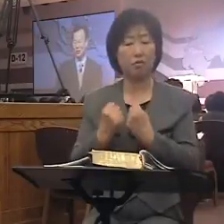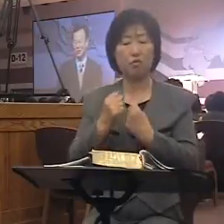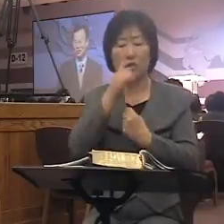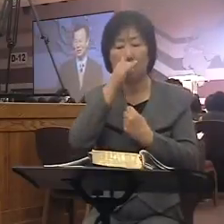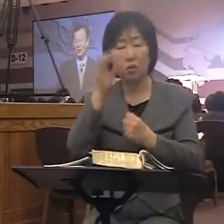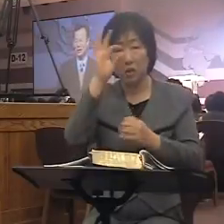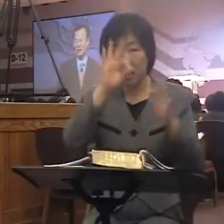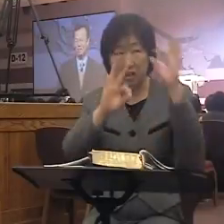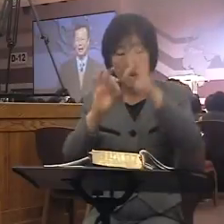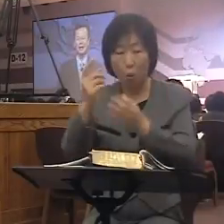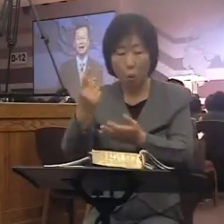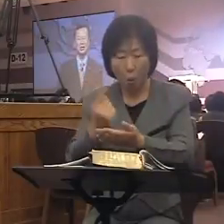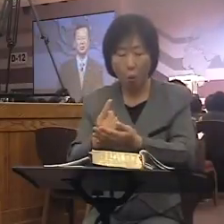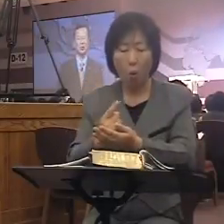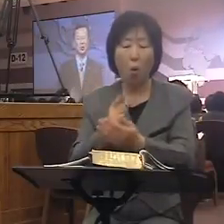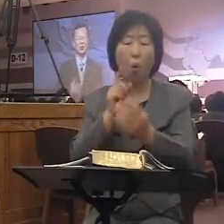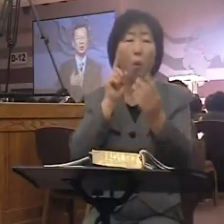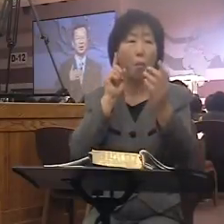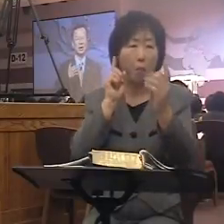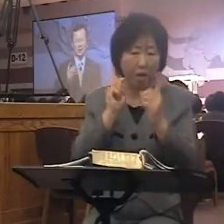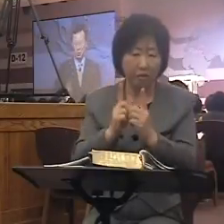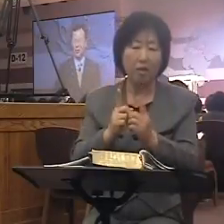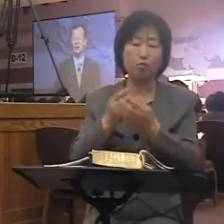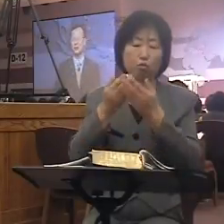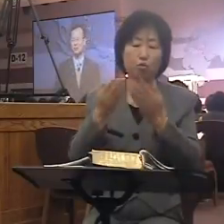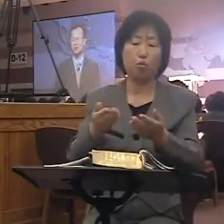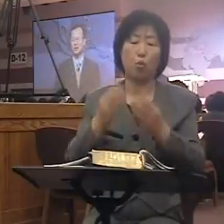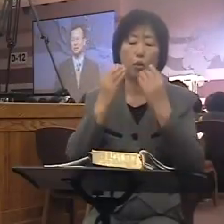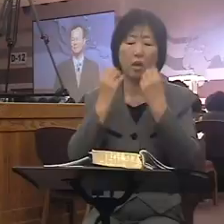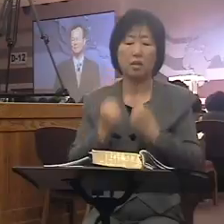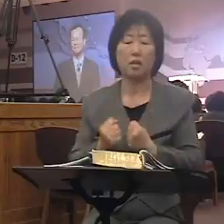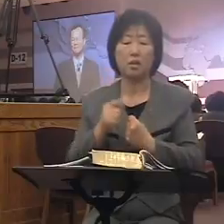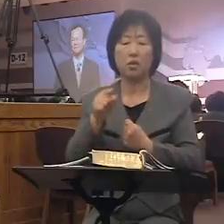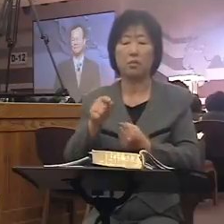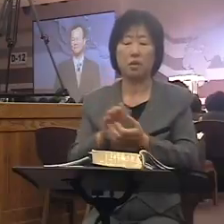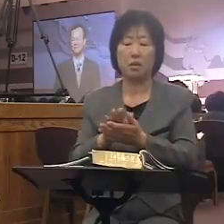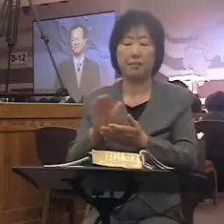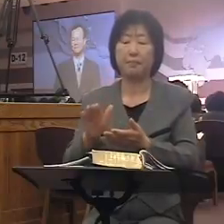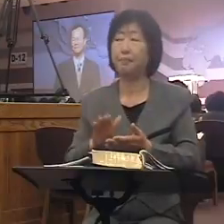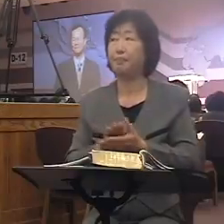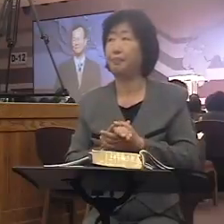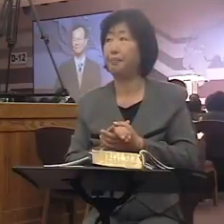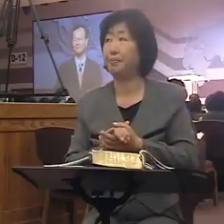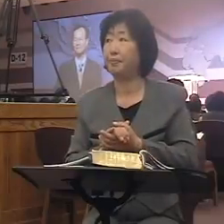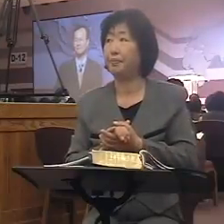찾아오셔서 그를 만나주고 계셨다는 것입니다.